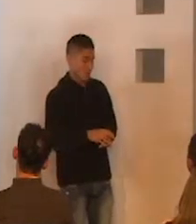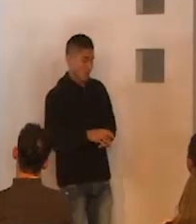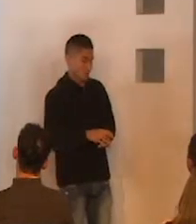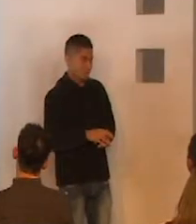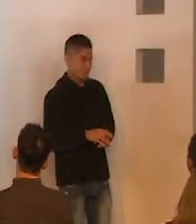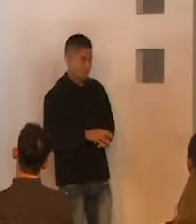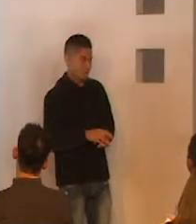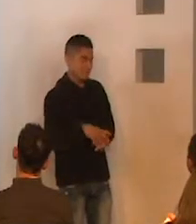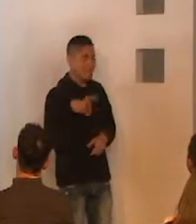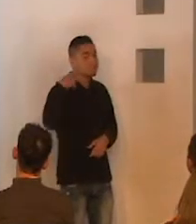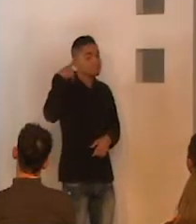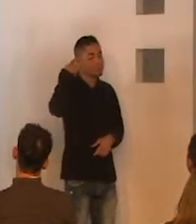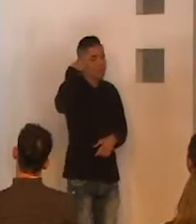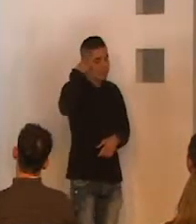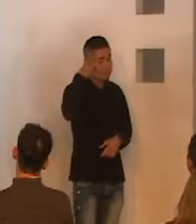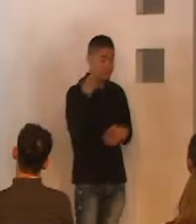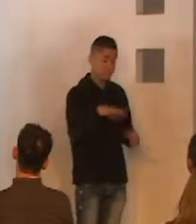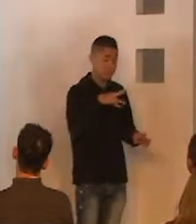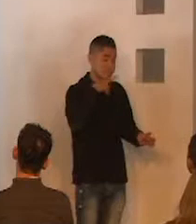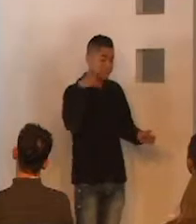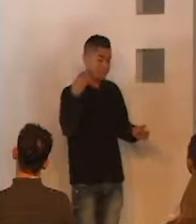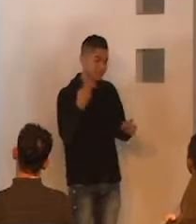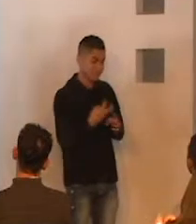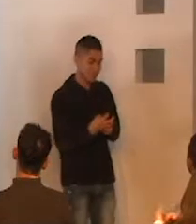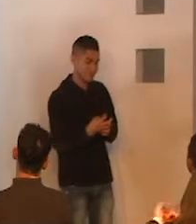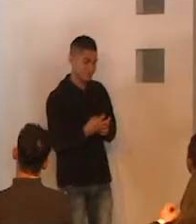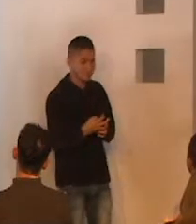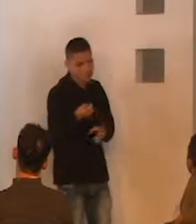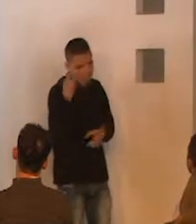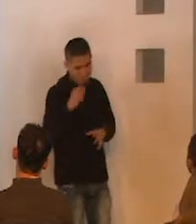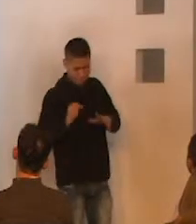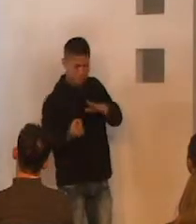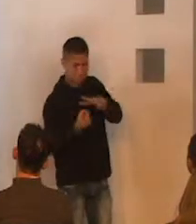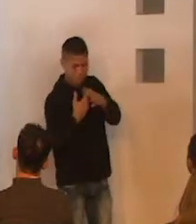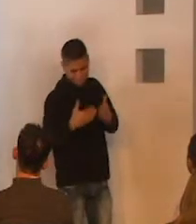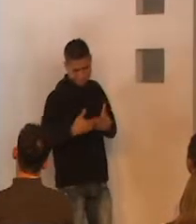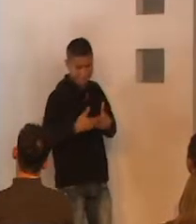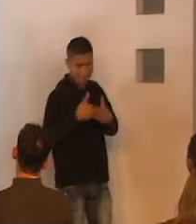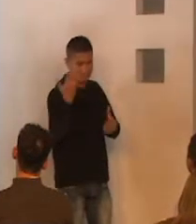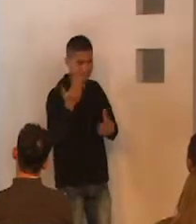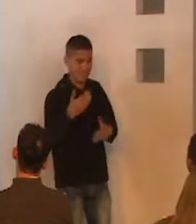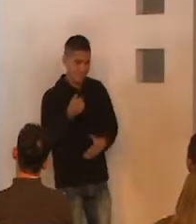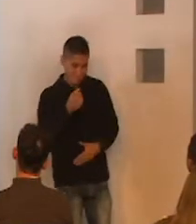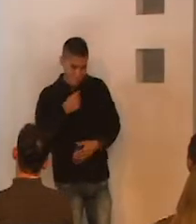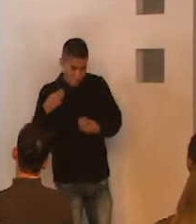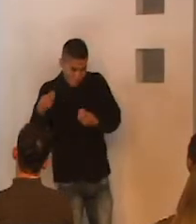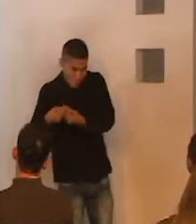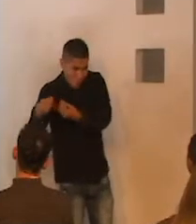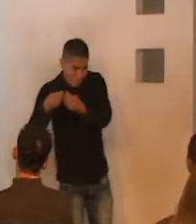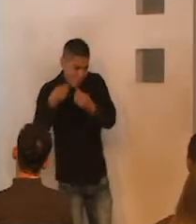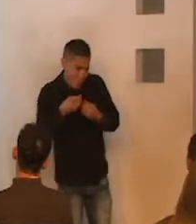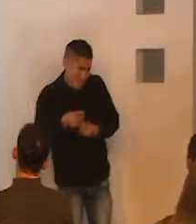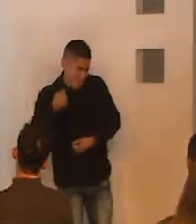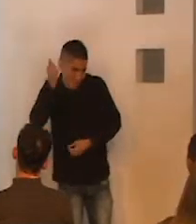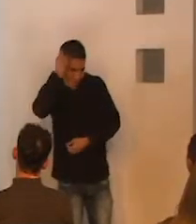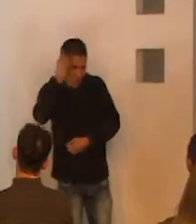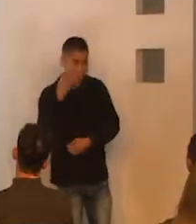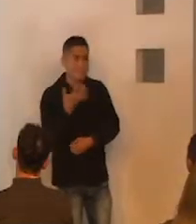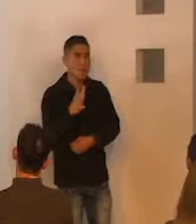empezamos, llevamos con estos compañeritos más o menos, digo compañeritos con mis colegas docentes, más o menos 12